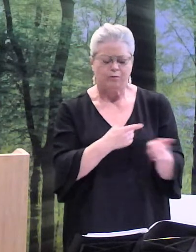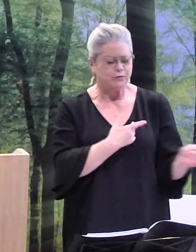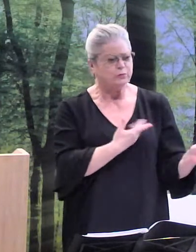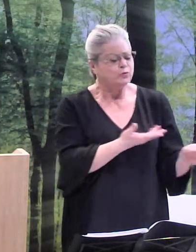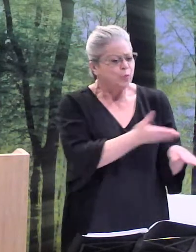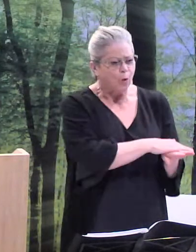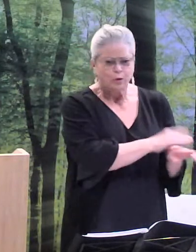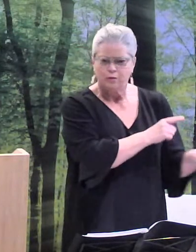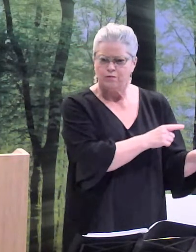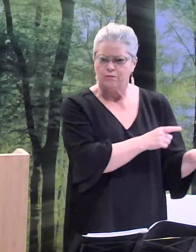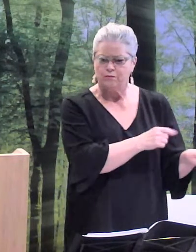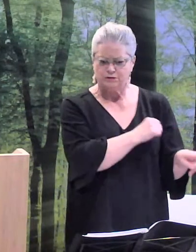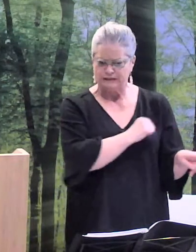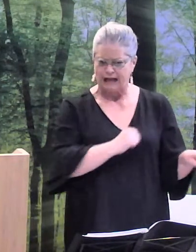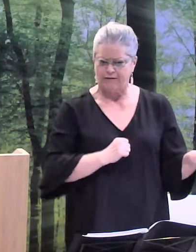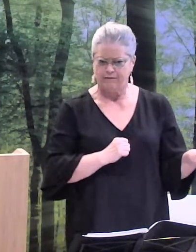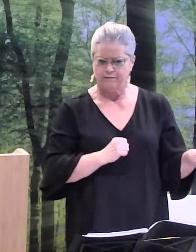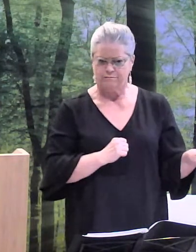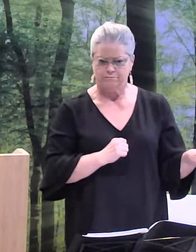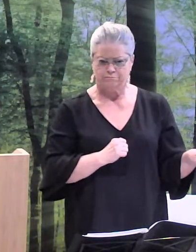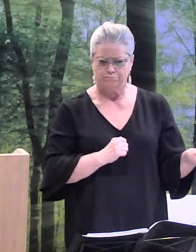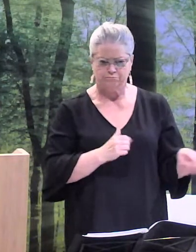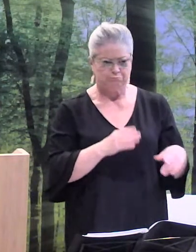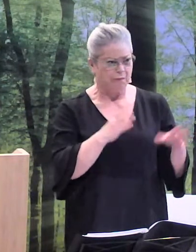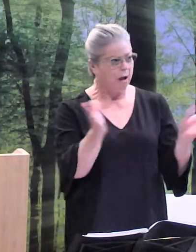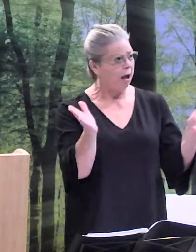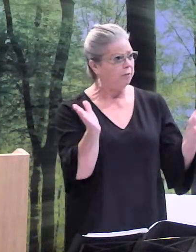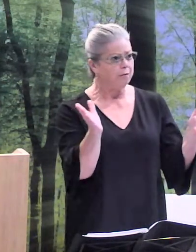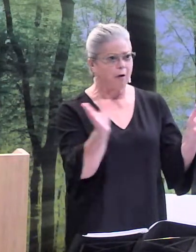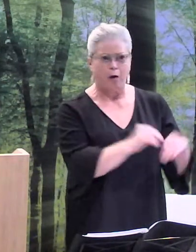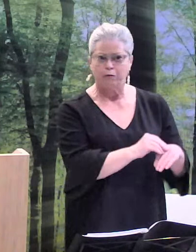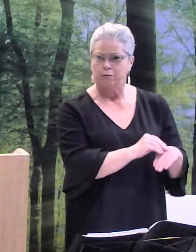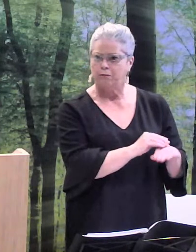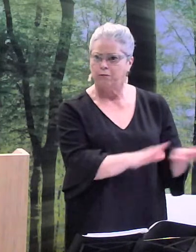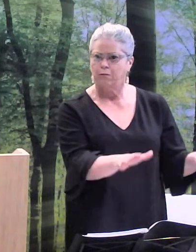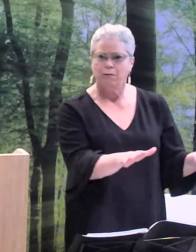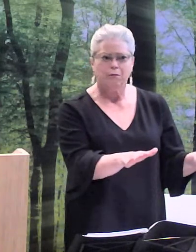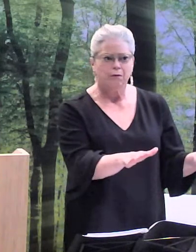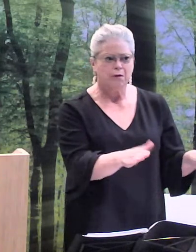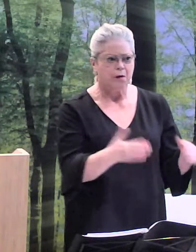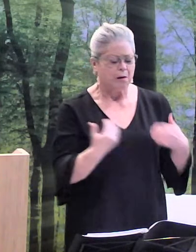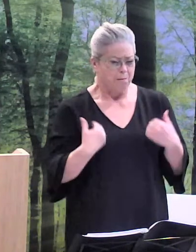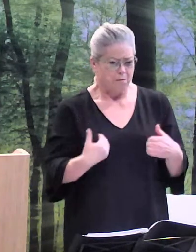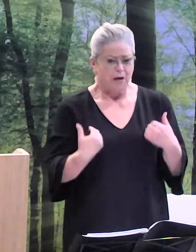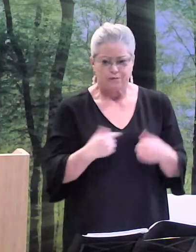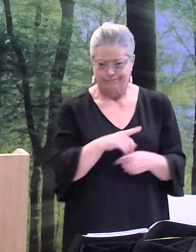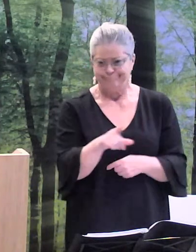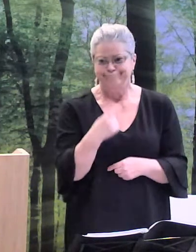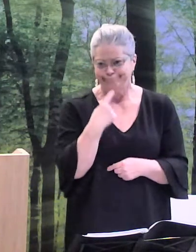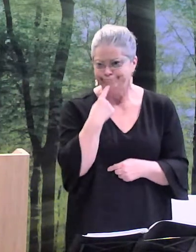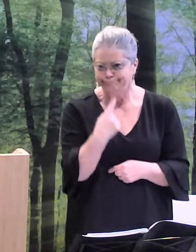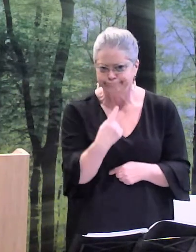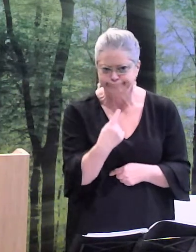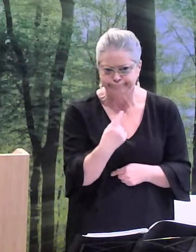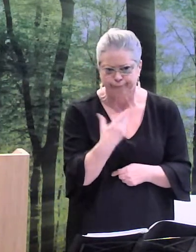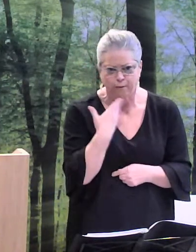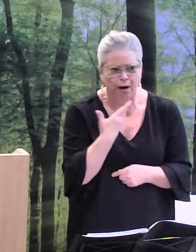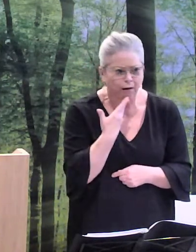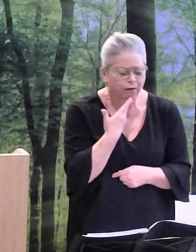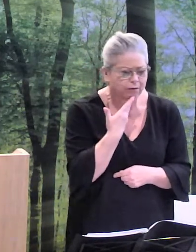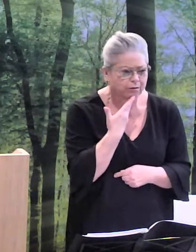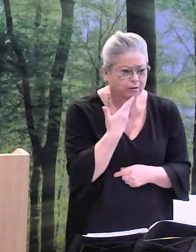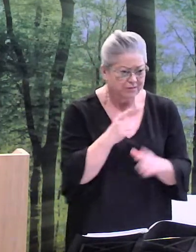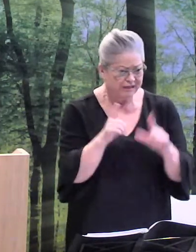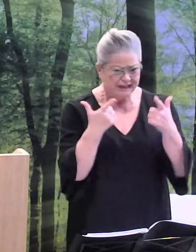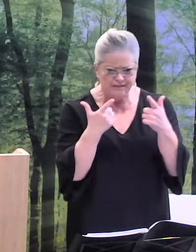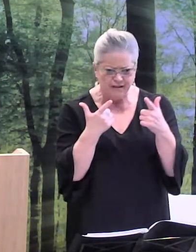dode zelf nu amen en uit is. Hoewel mensen dat tegenwoordig nogal vlug beweren. Maar